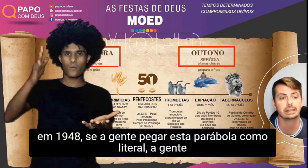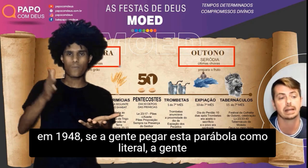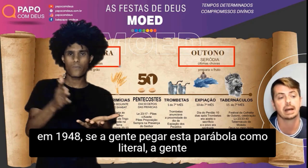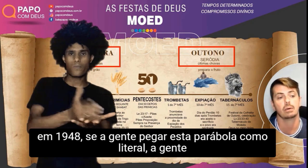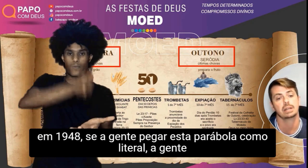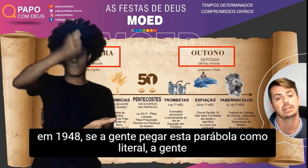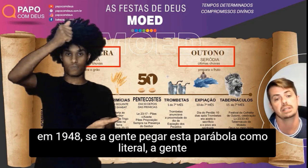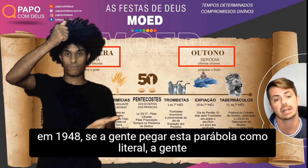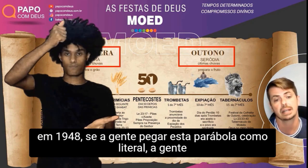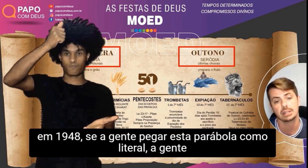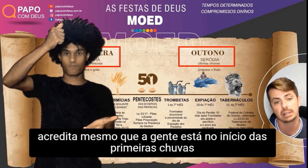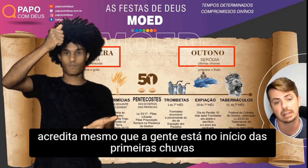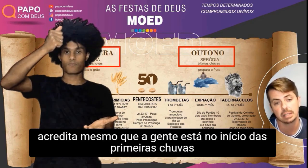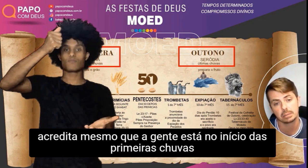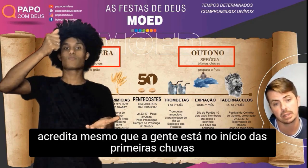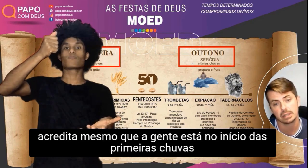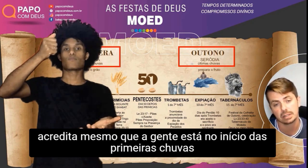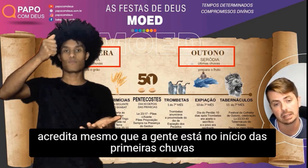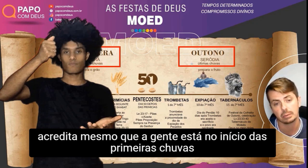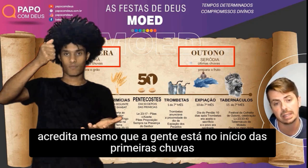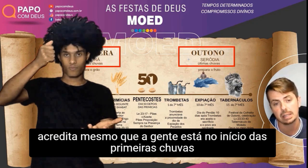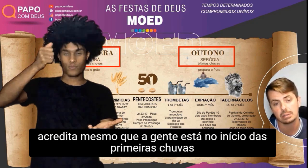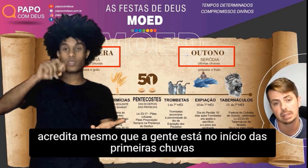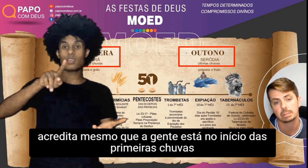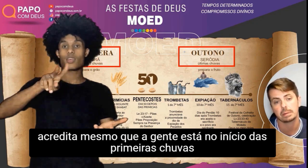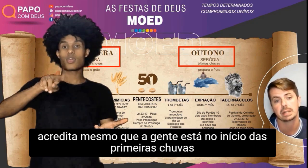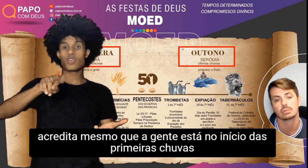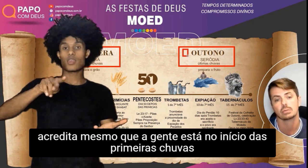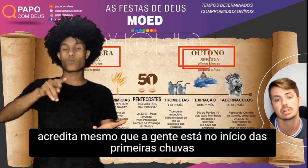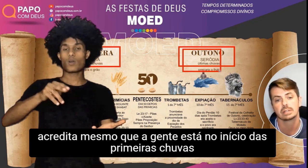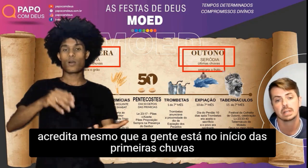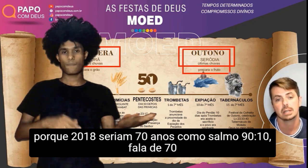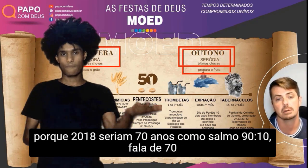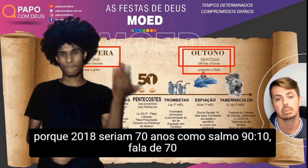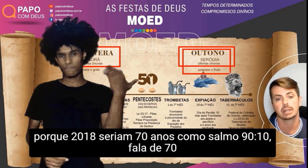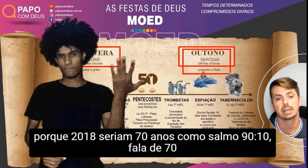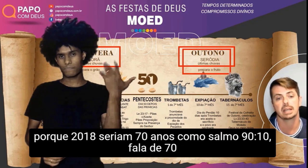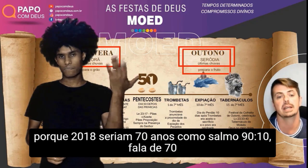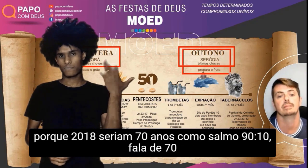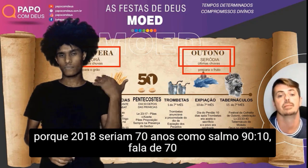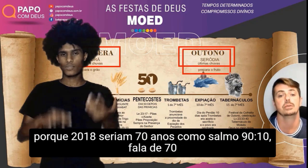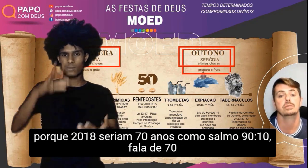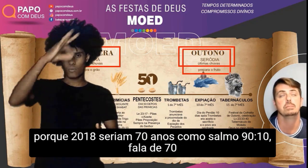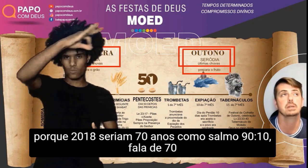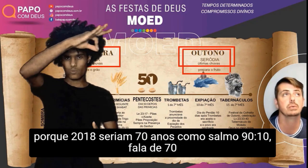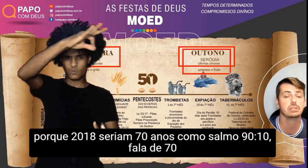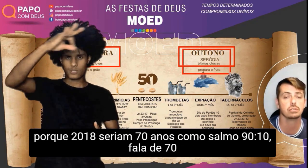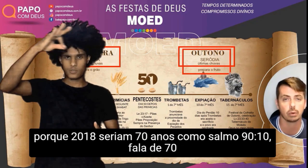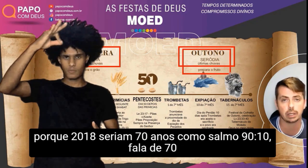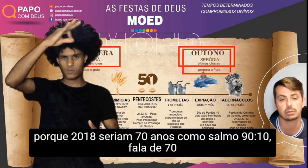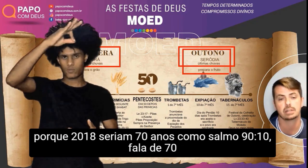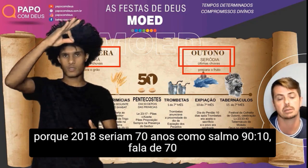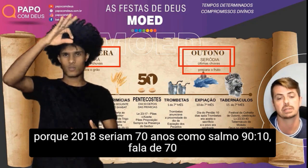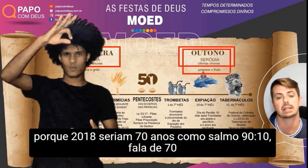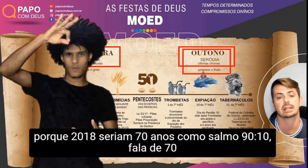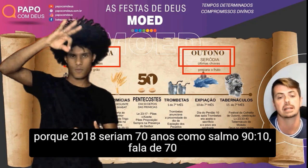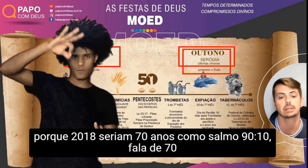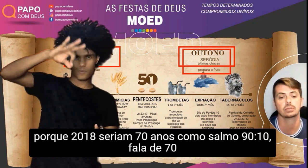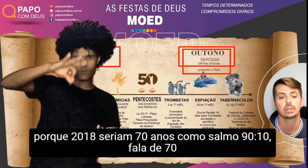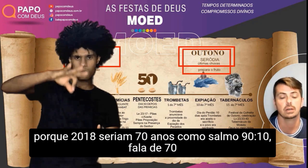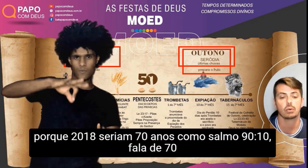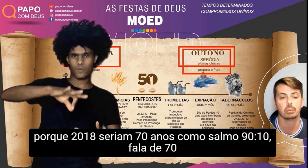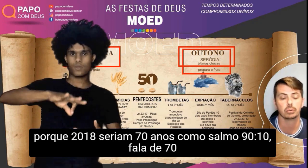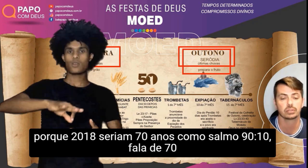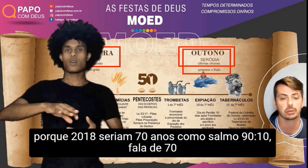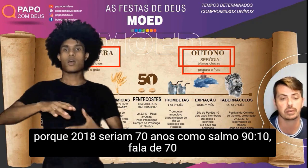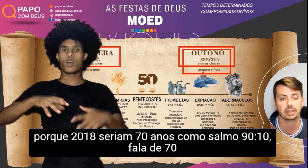como literal, a gente acredita mesmo que a gente está no início das primeiras chuvas, porque 2018 seriam 70